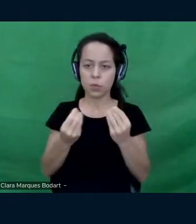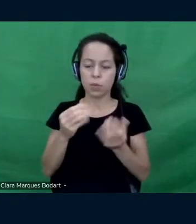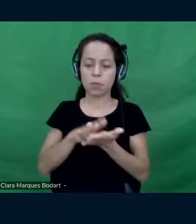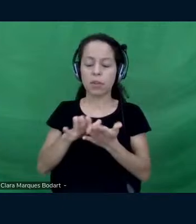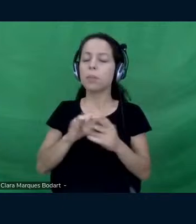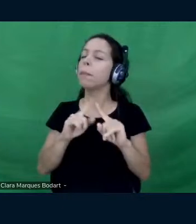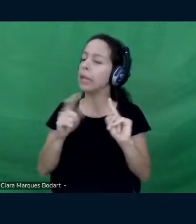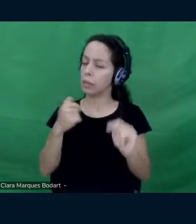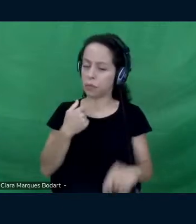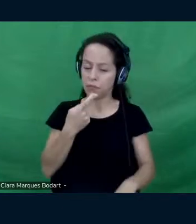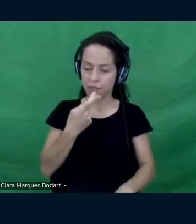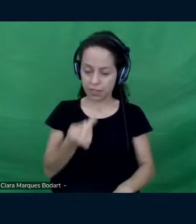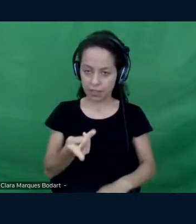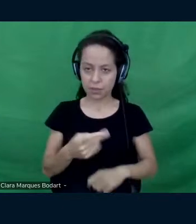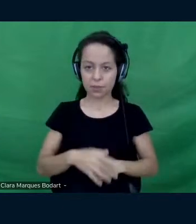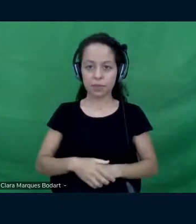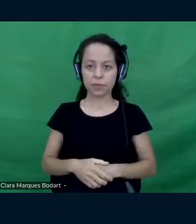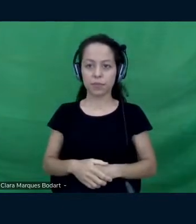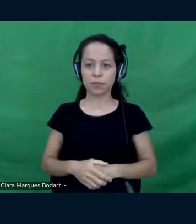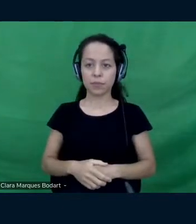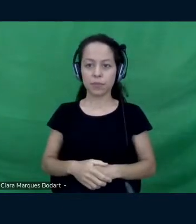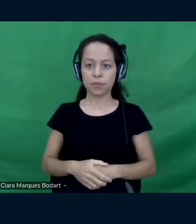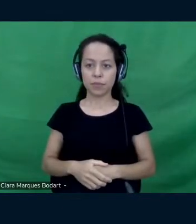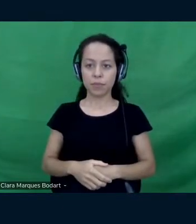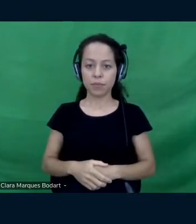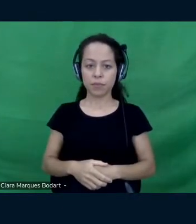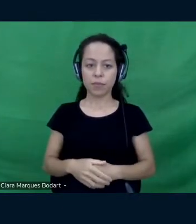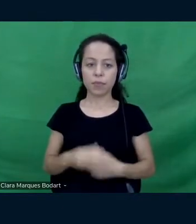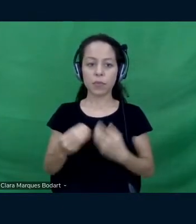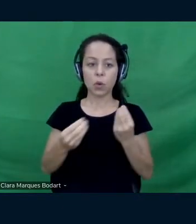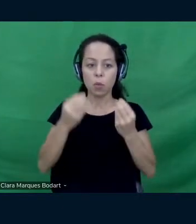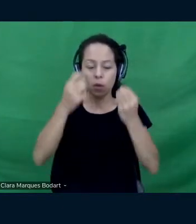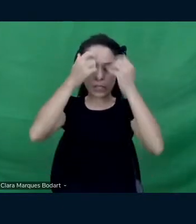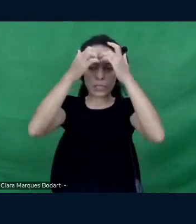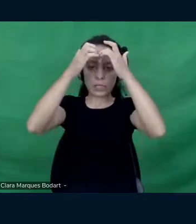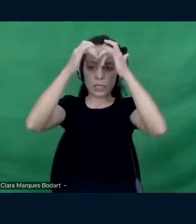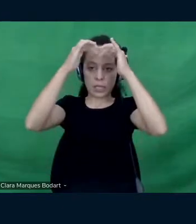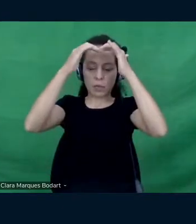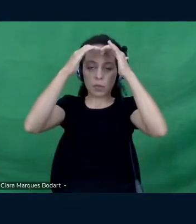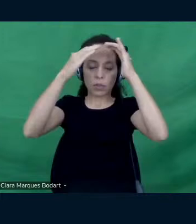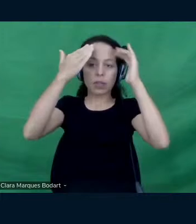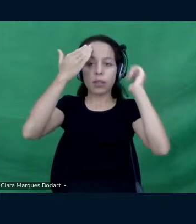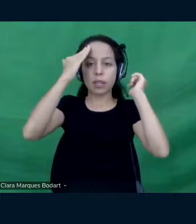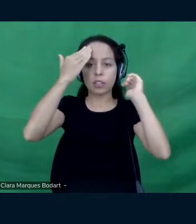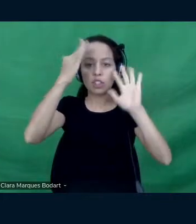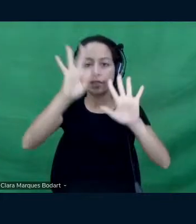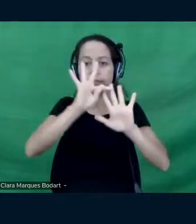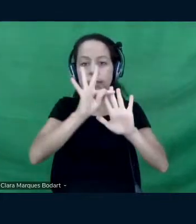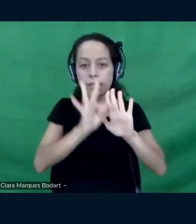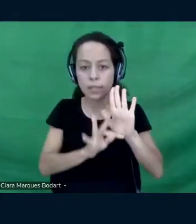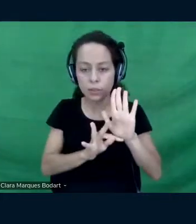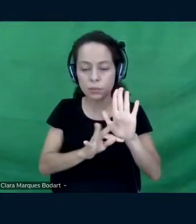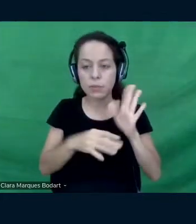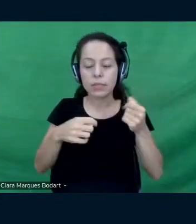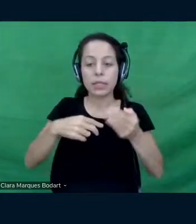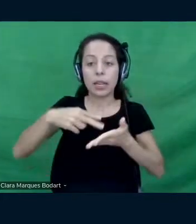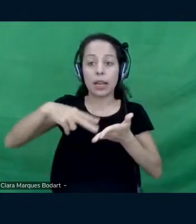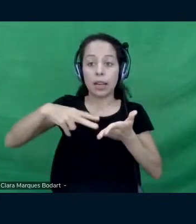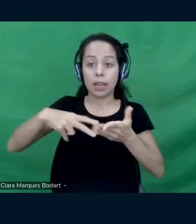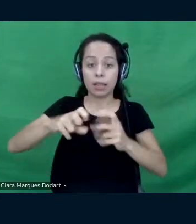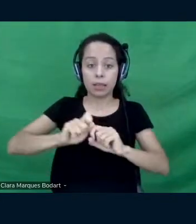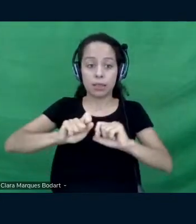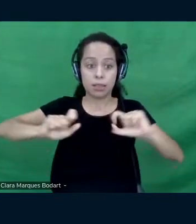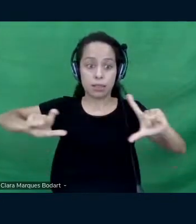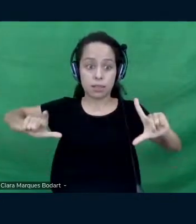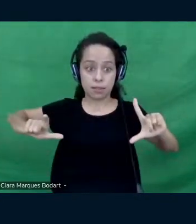falo. Eu falo de como o nosso cérebro se apropria de um texto, lendo numa tela grande que